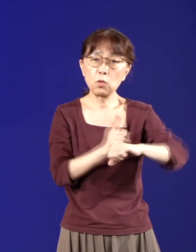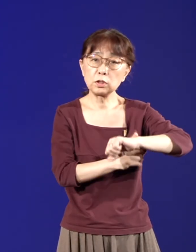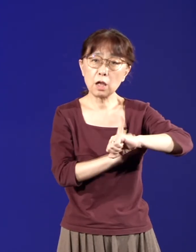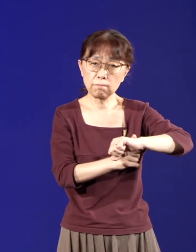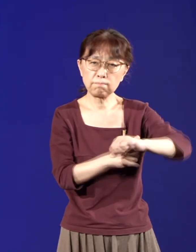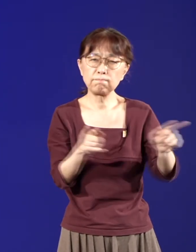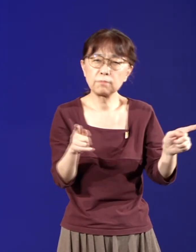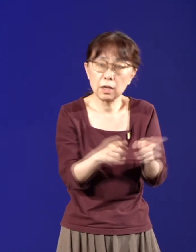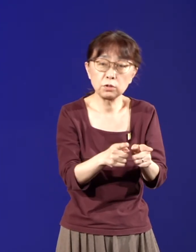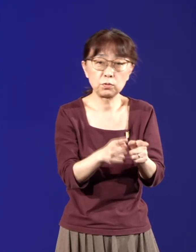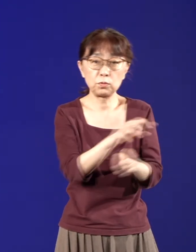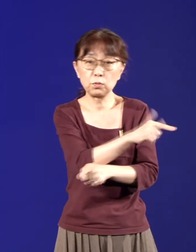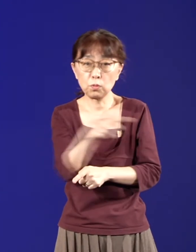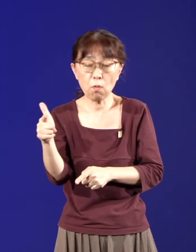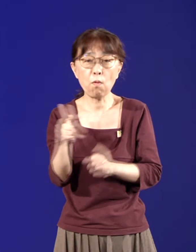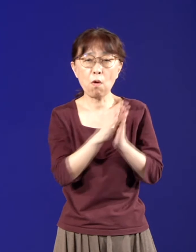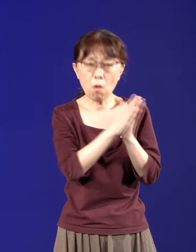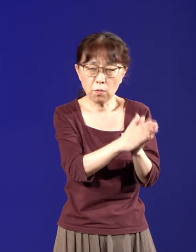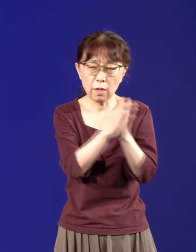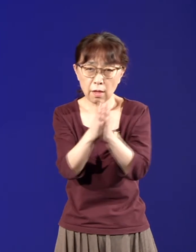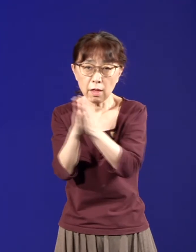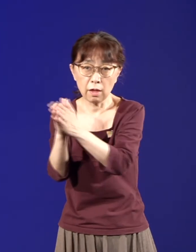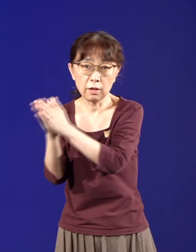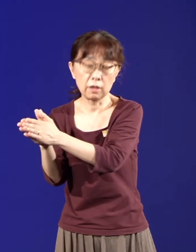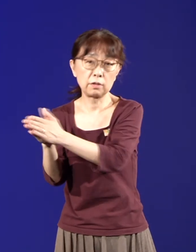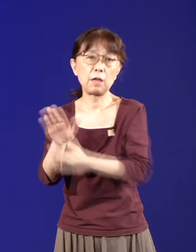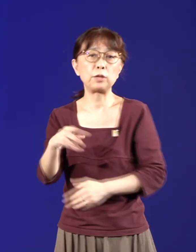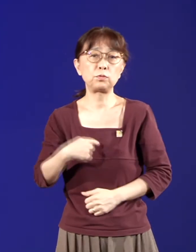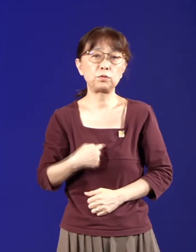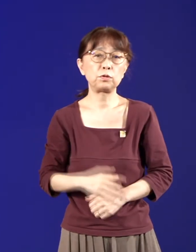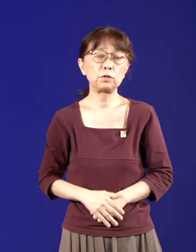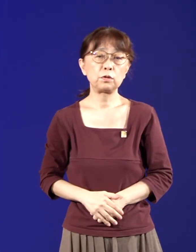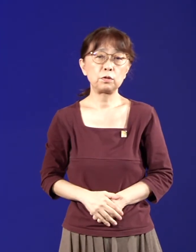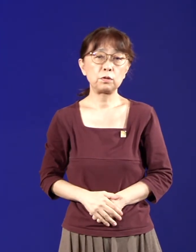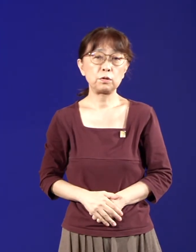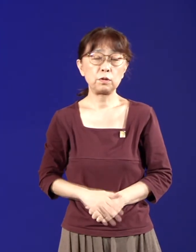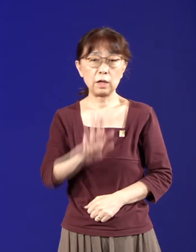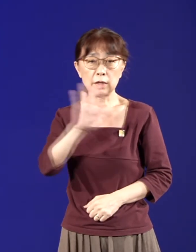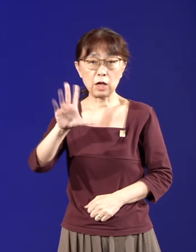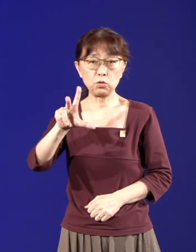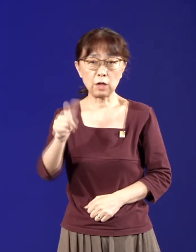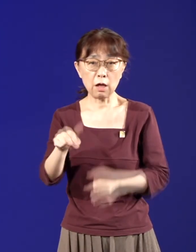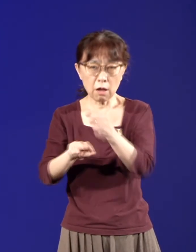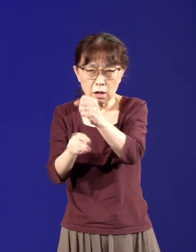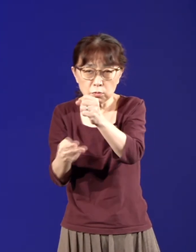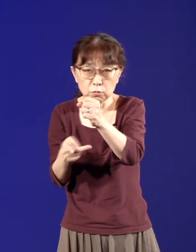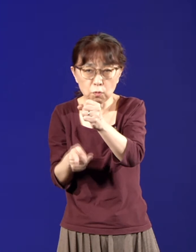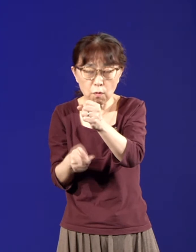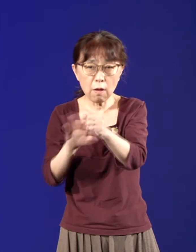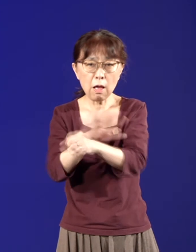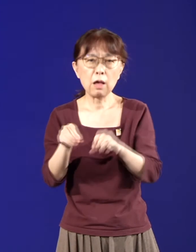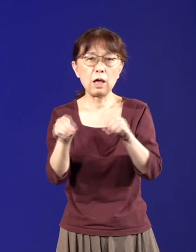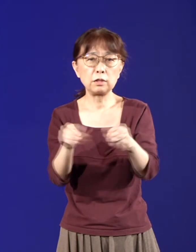縮等のお願いをしているところでありますけれども、このデルタ株の感染力が強い